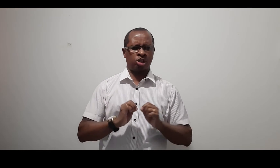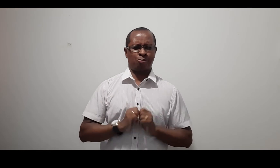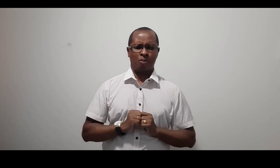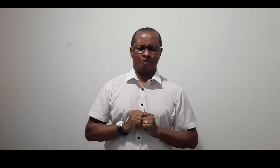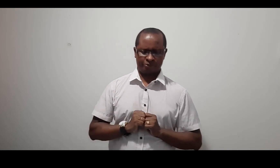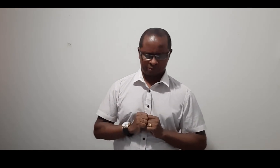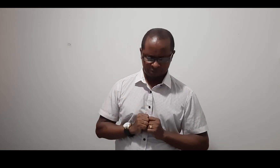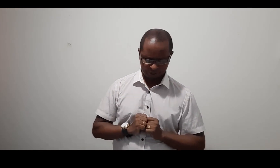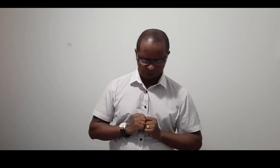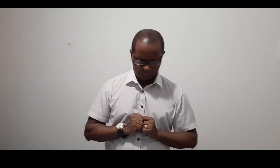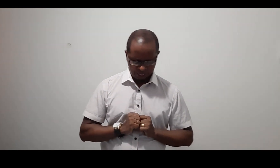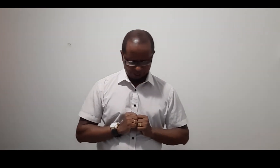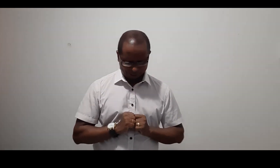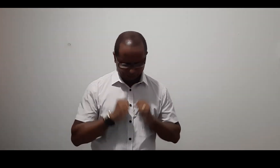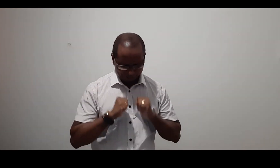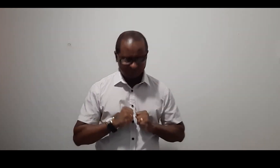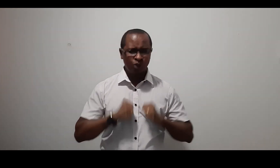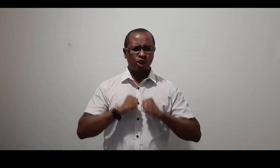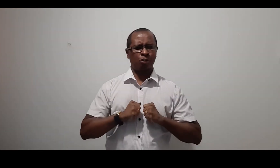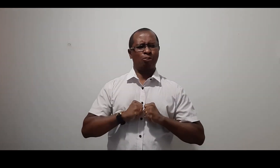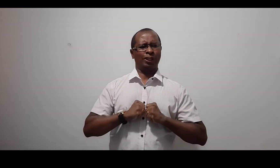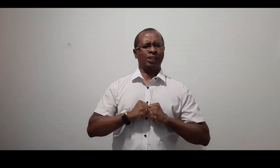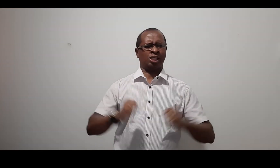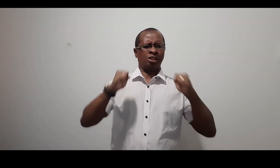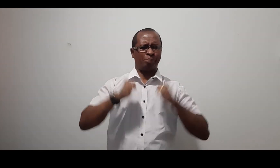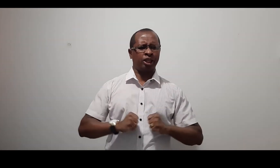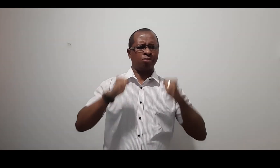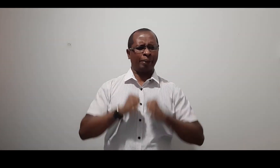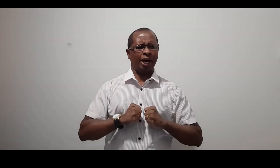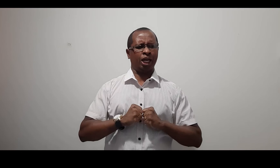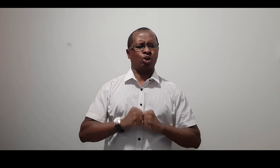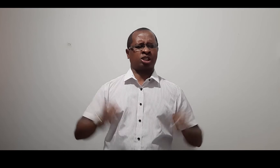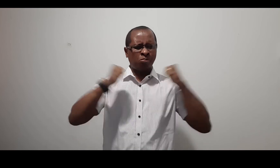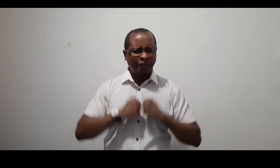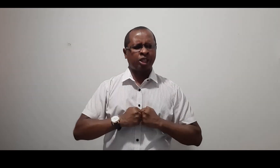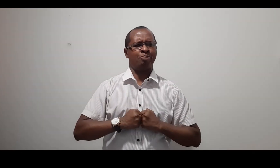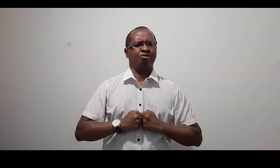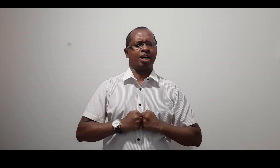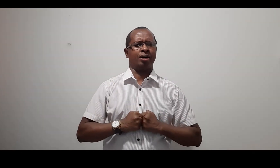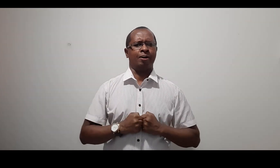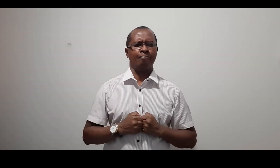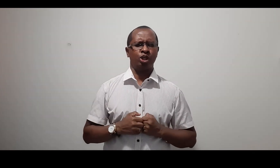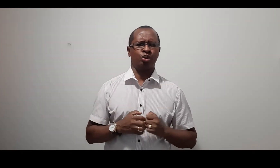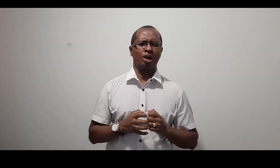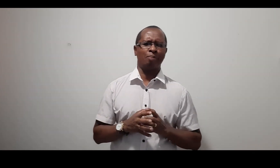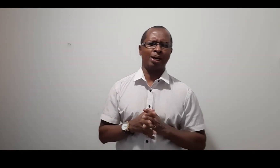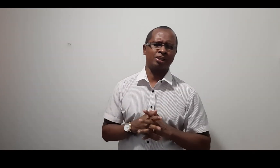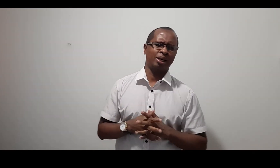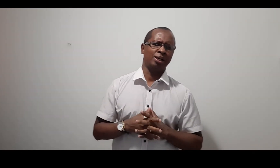otripo ka ity otripo ity sy mety mamela heloka sy mety ampiavanina isy olona mampianatra